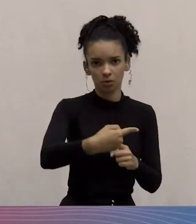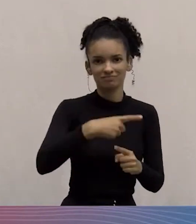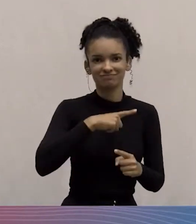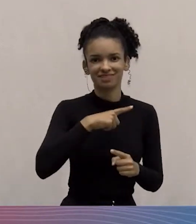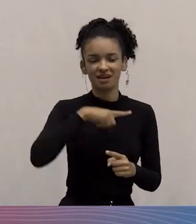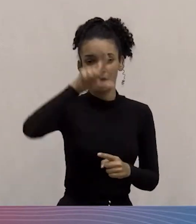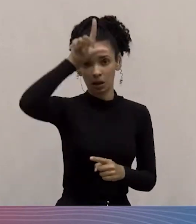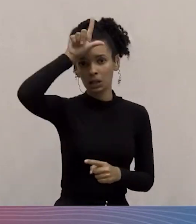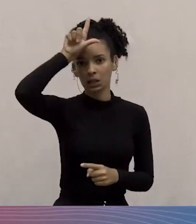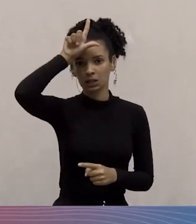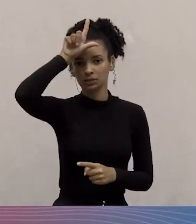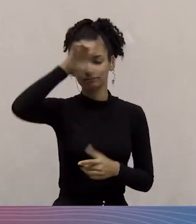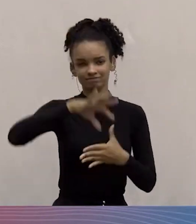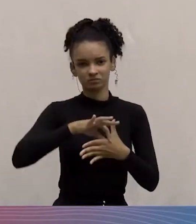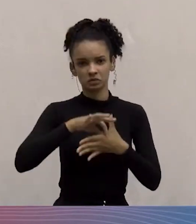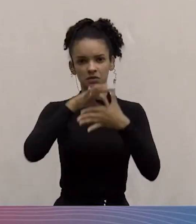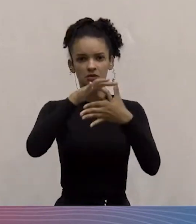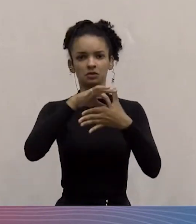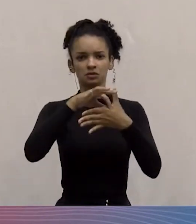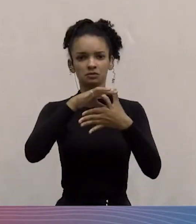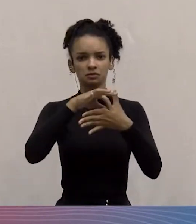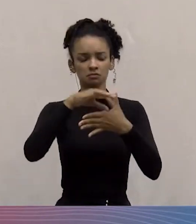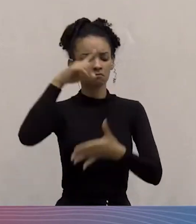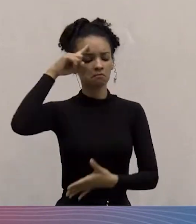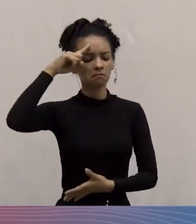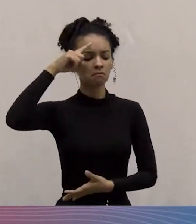líder, um ditador,